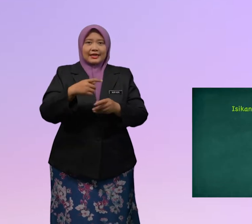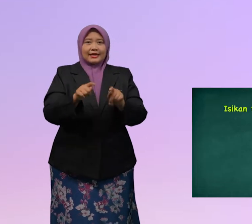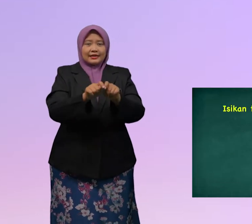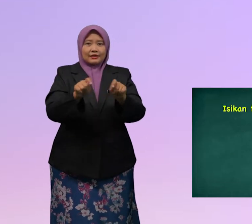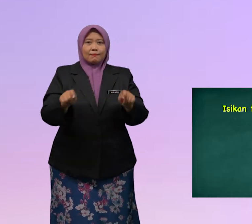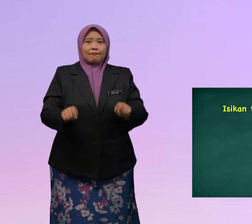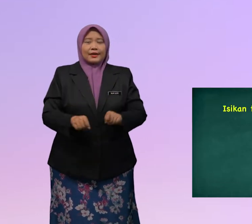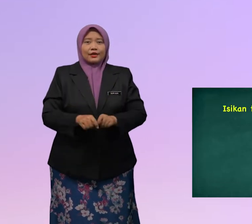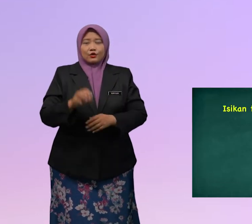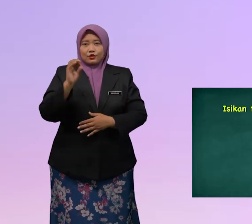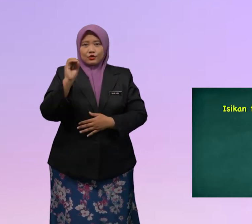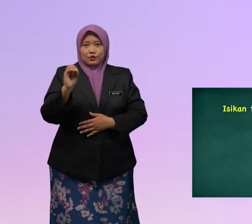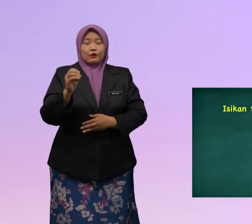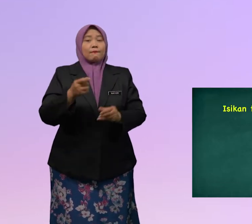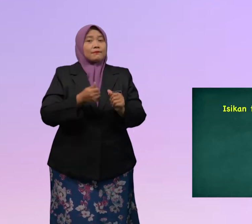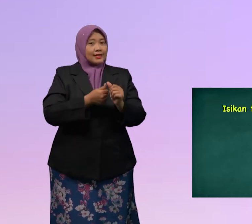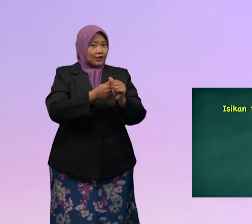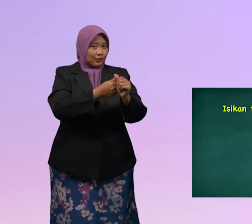isikan tempat kosong berikut.